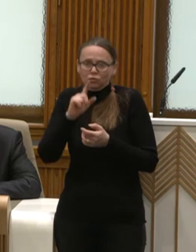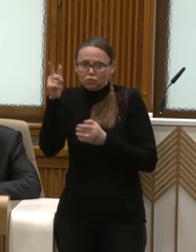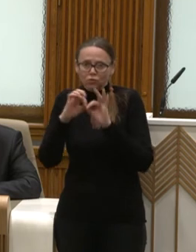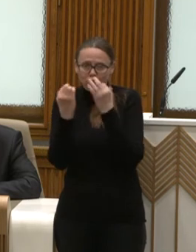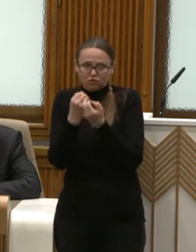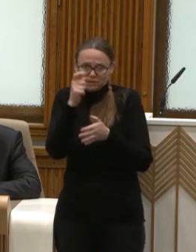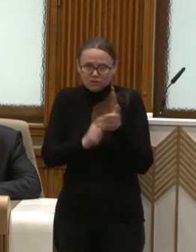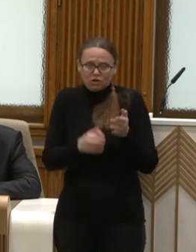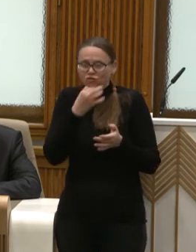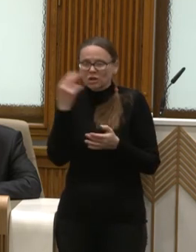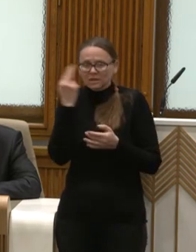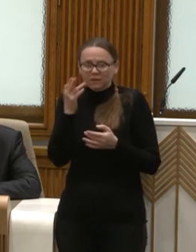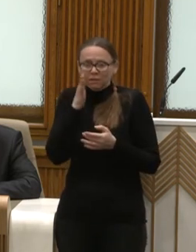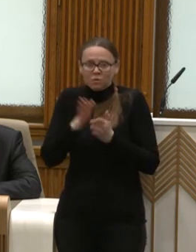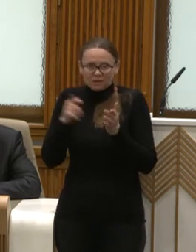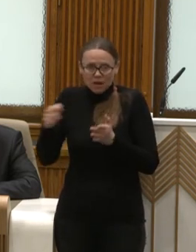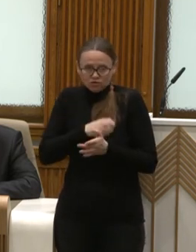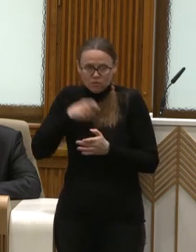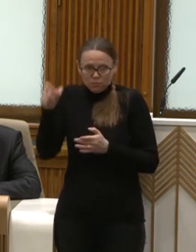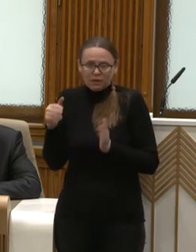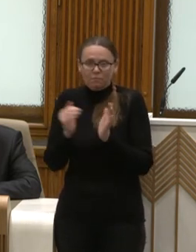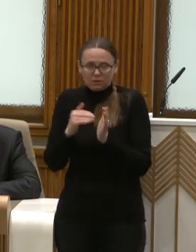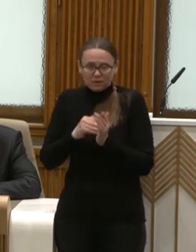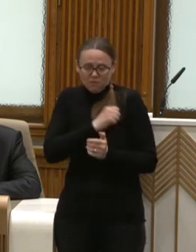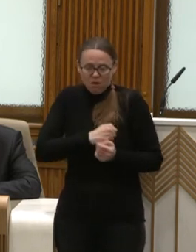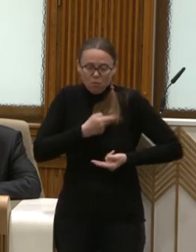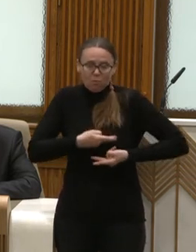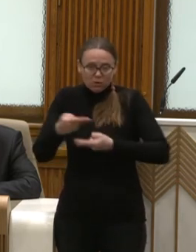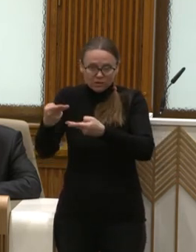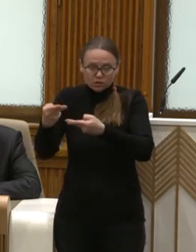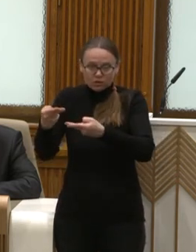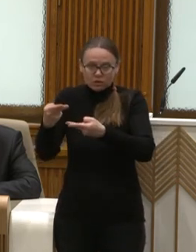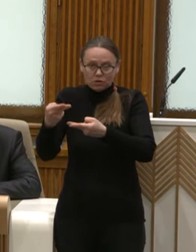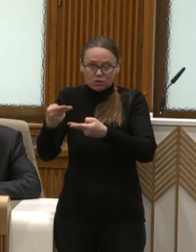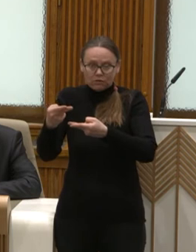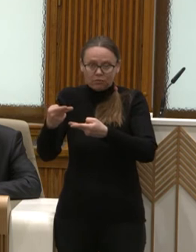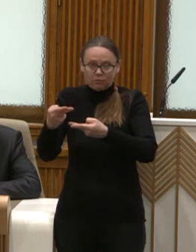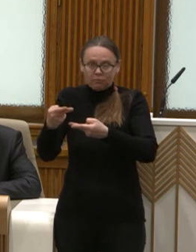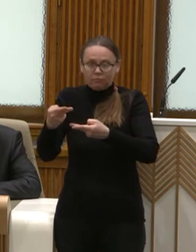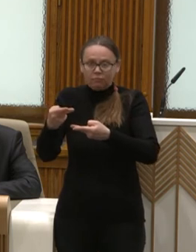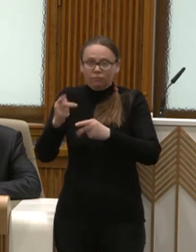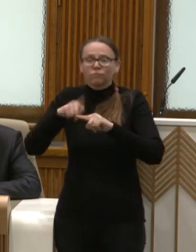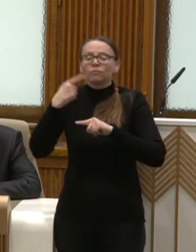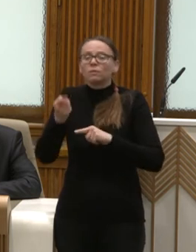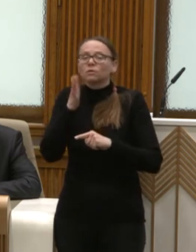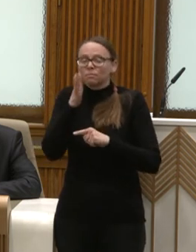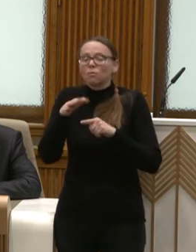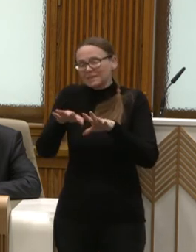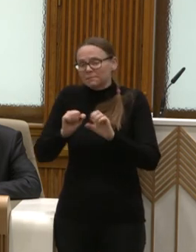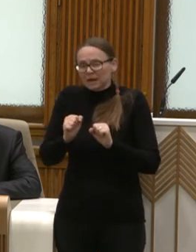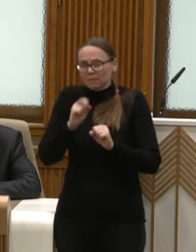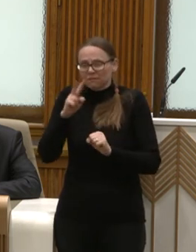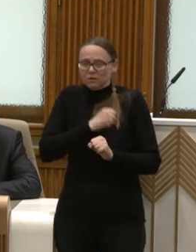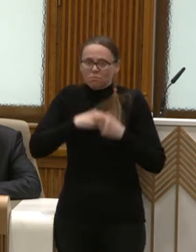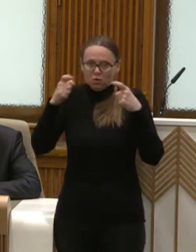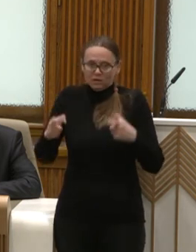član. Če seveda bo tak bolnik potreboval hospitalizacijo, potem bomo, se pravi, sprejem v bolnišnico,